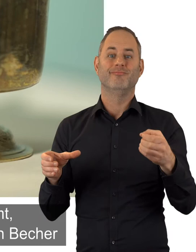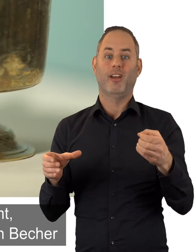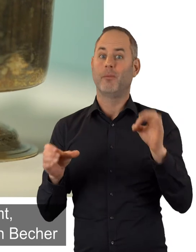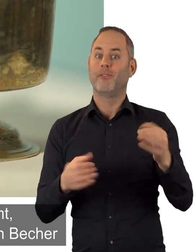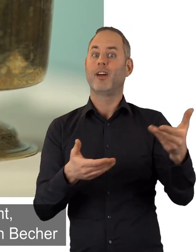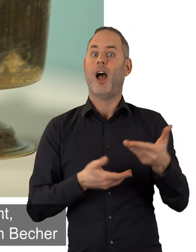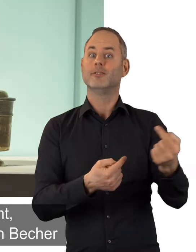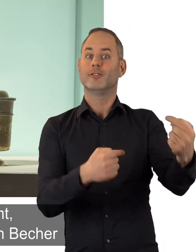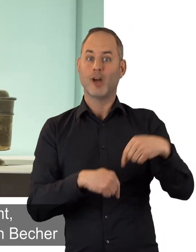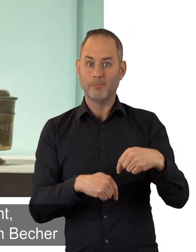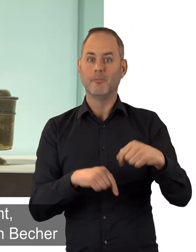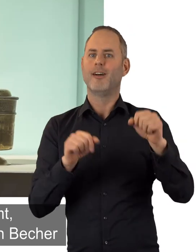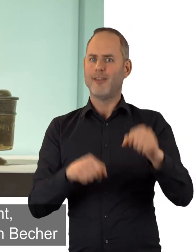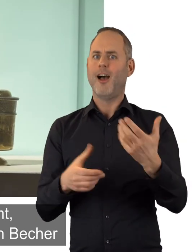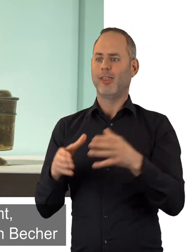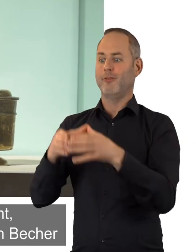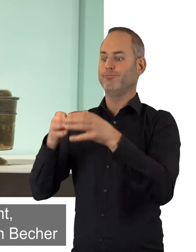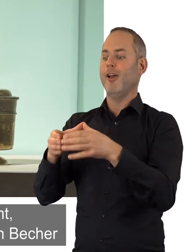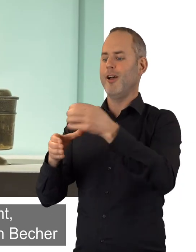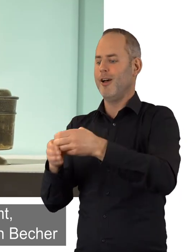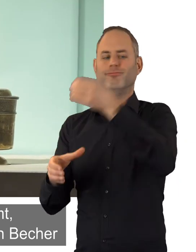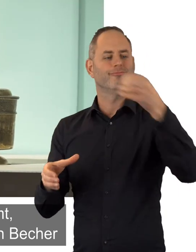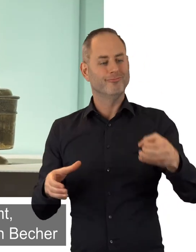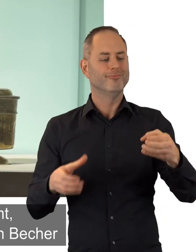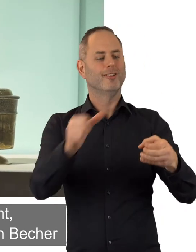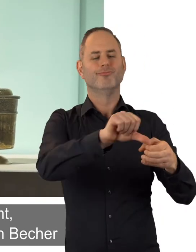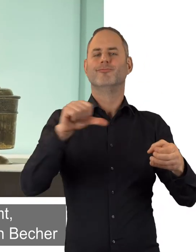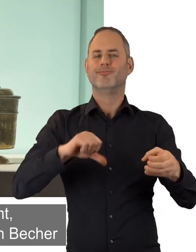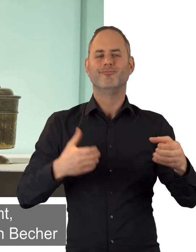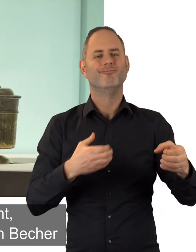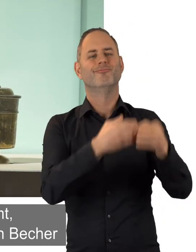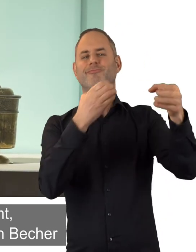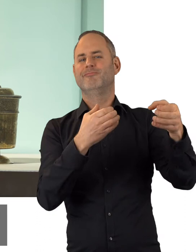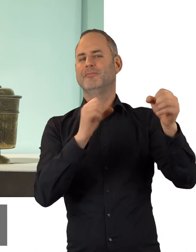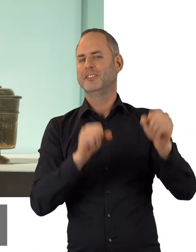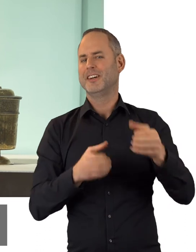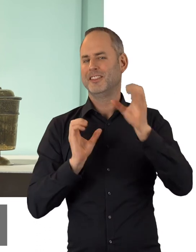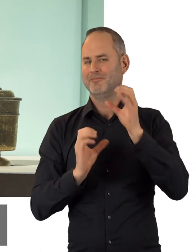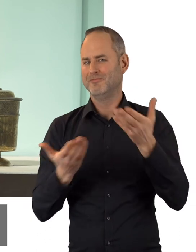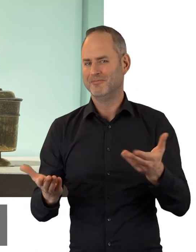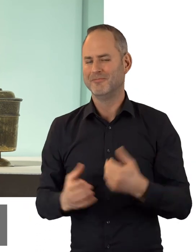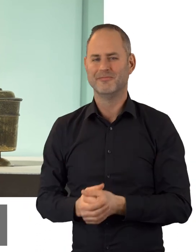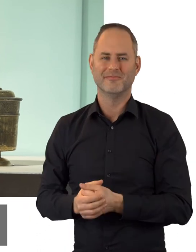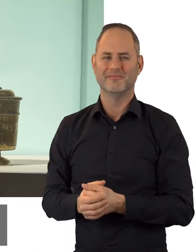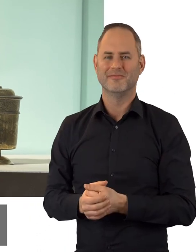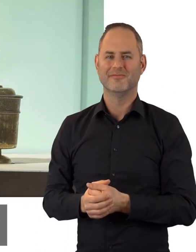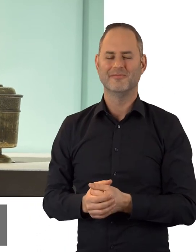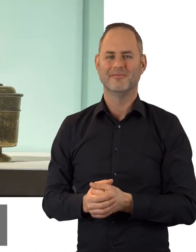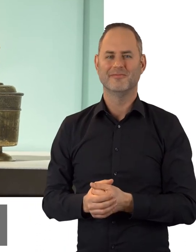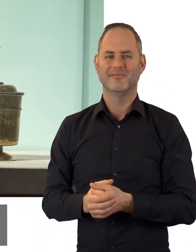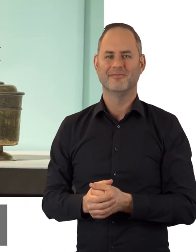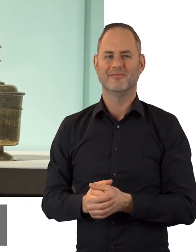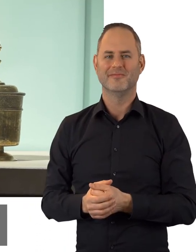also wenn ein Gast kommt, dass man ihm aus diesem großen Becher, im kleinen Becher, einen kleinen